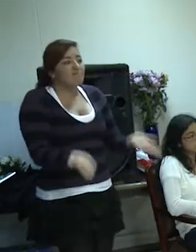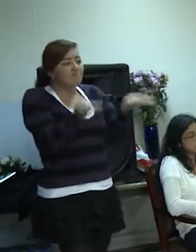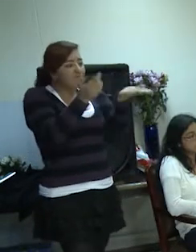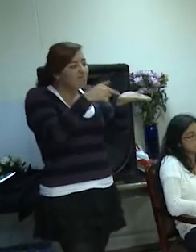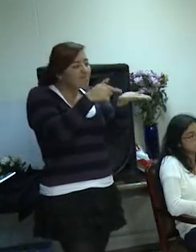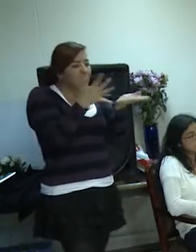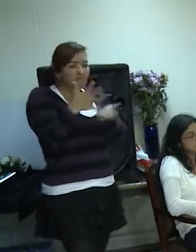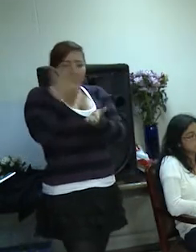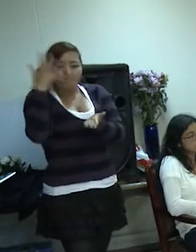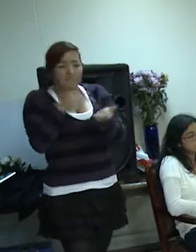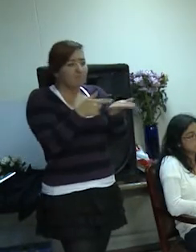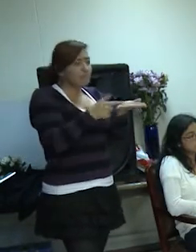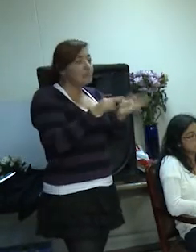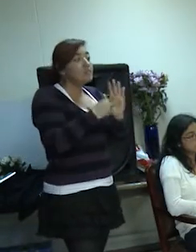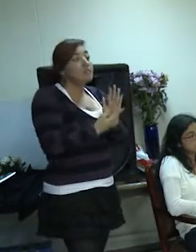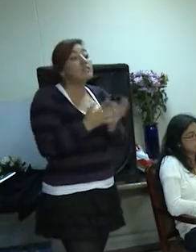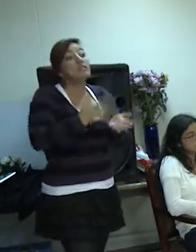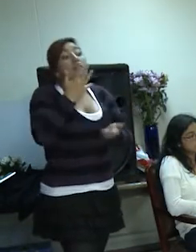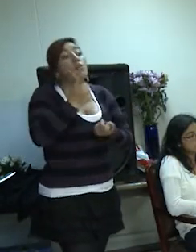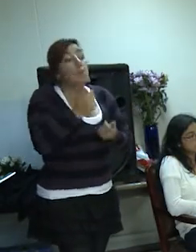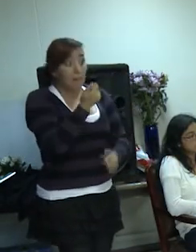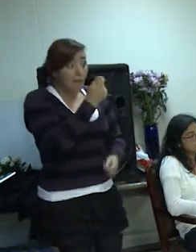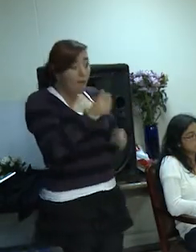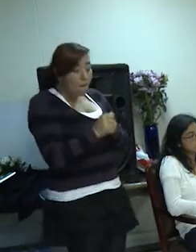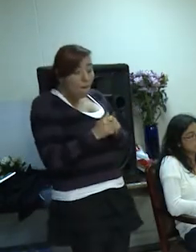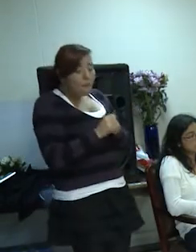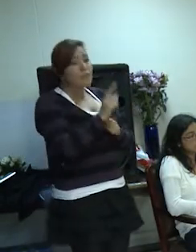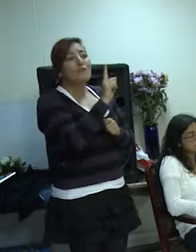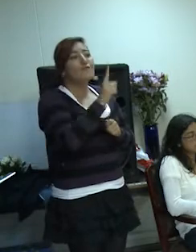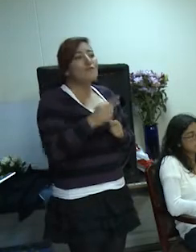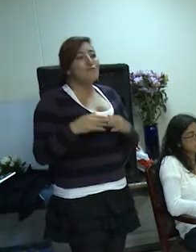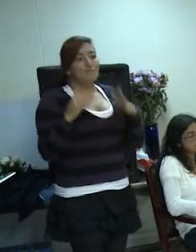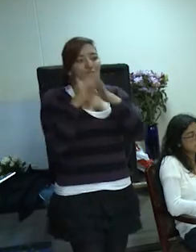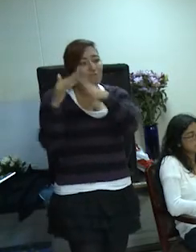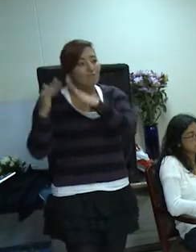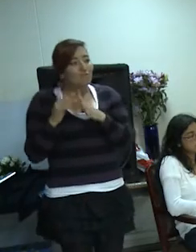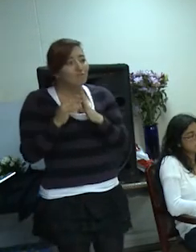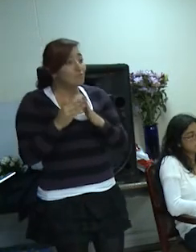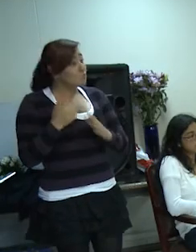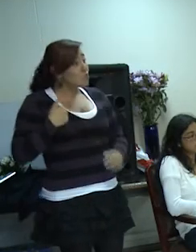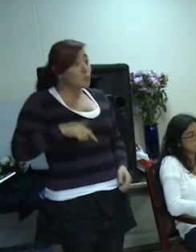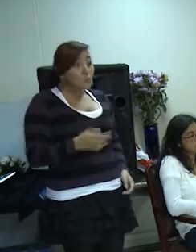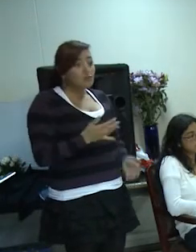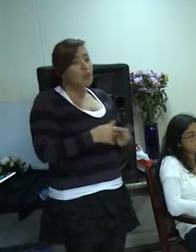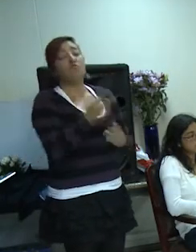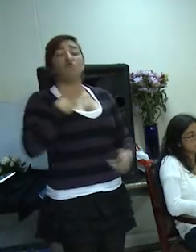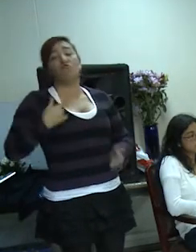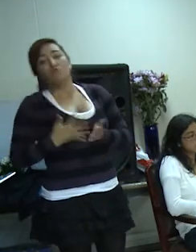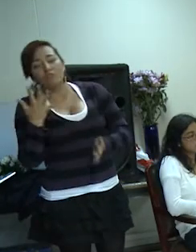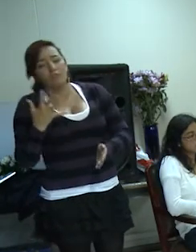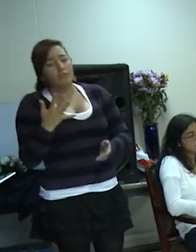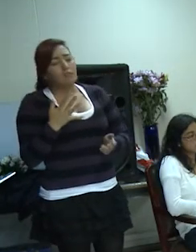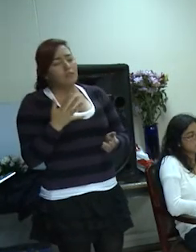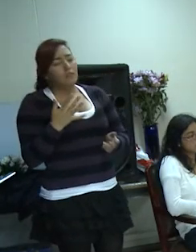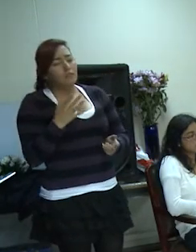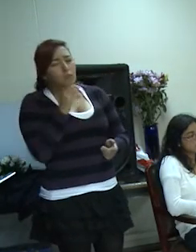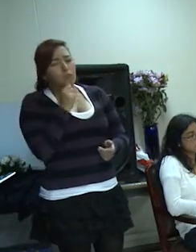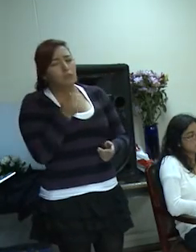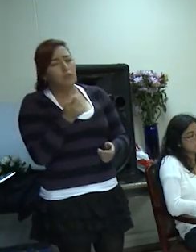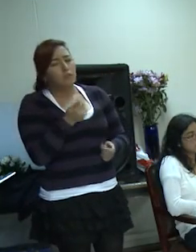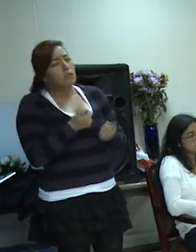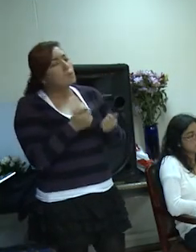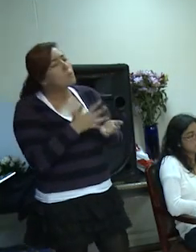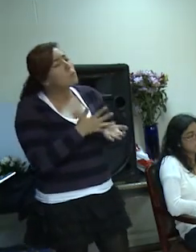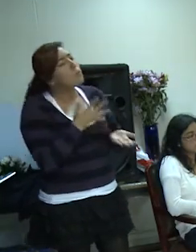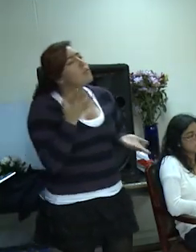ligada al dinero y a la posesión de cosas con una pobreza que no era dinero y no era posesión de cosas.